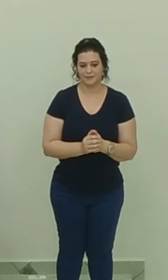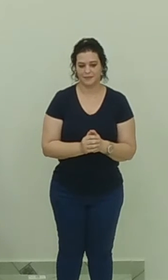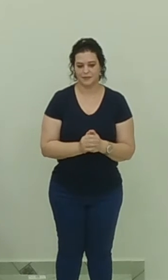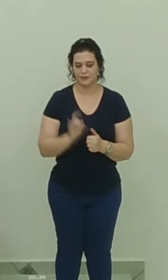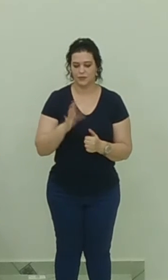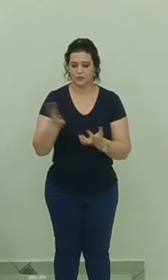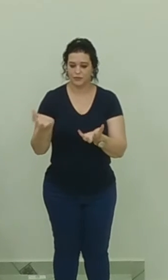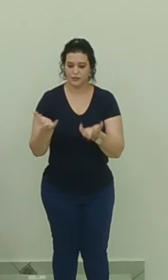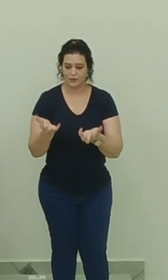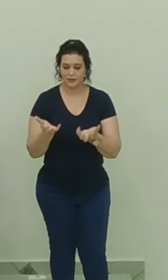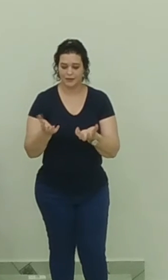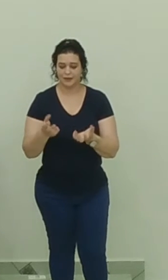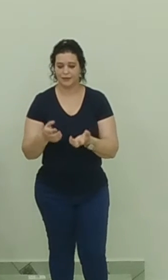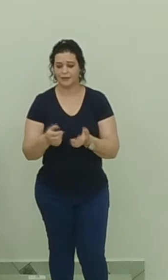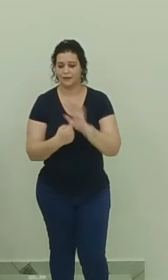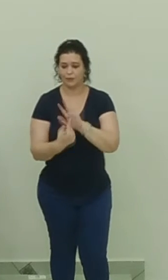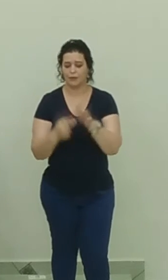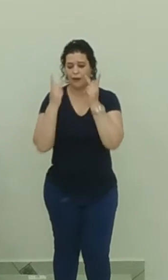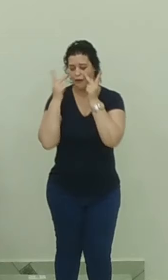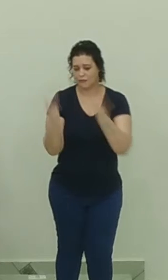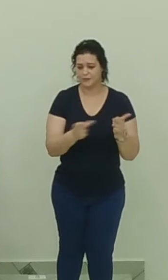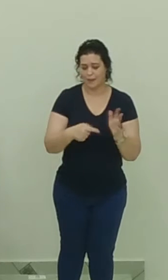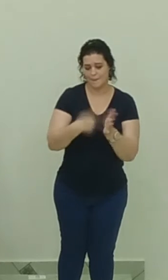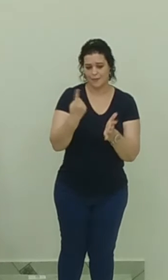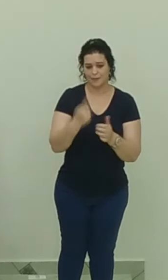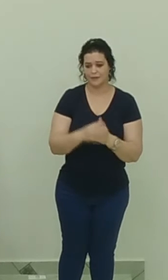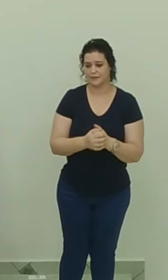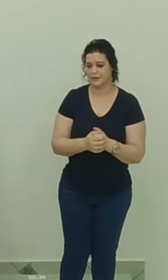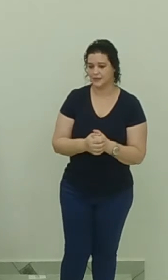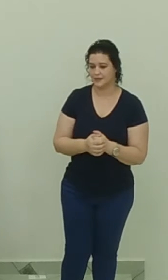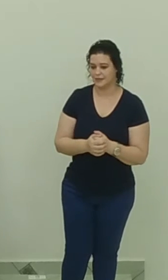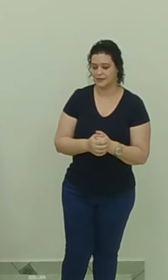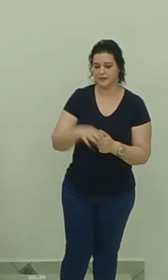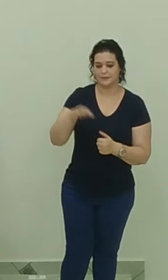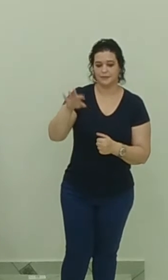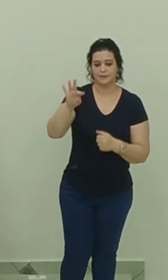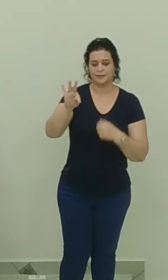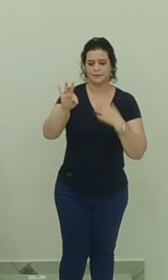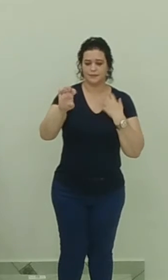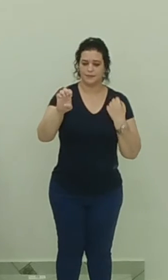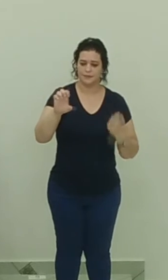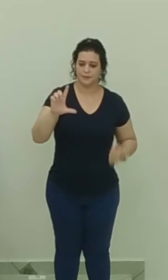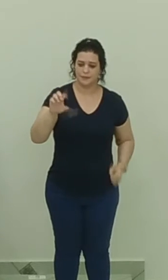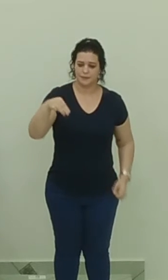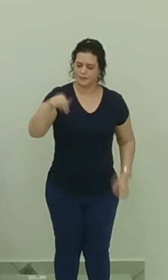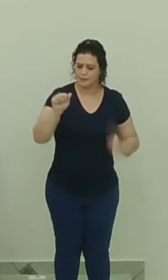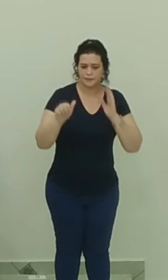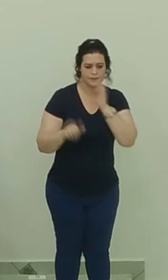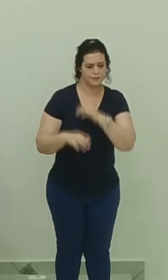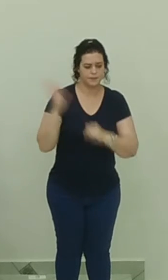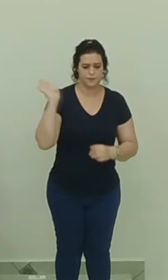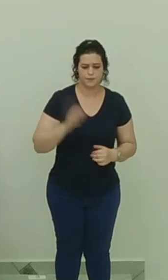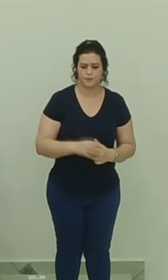mencionar uma visitante pela primeira vez, a Thelma, que é a mãe da Dani, nossa irmã da